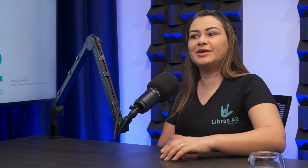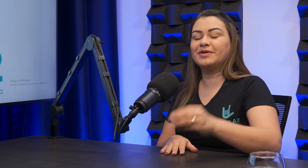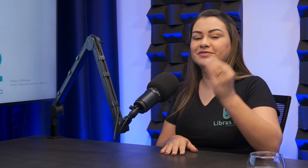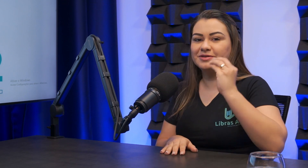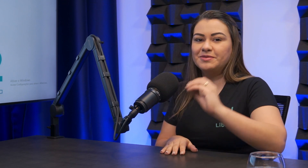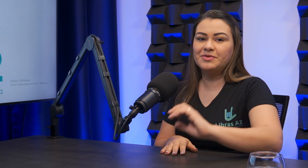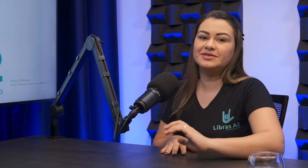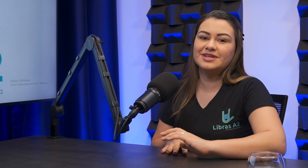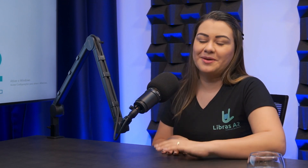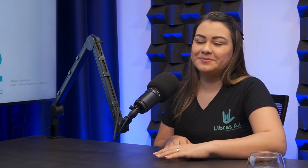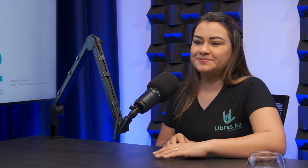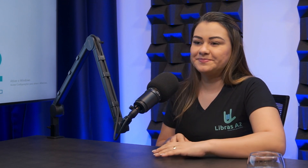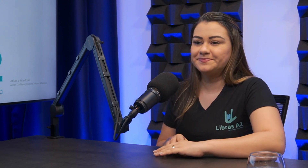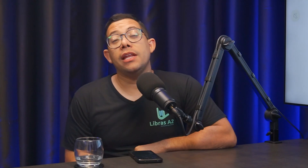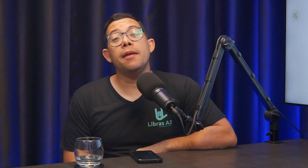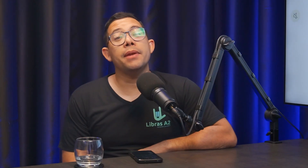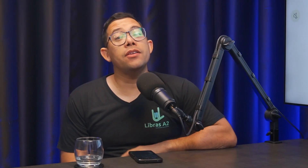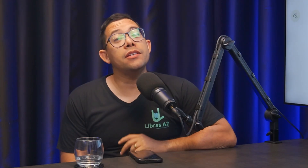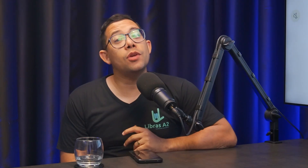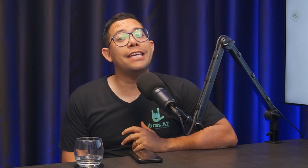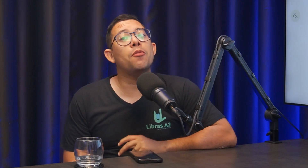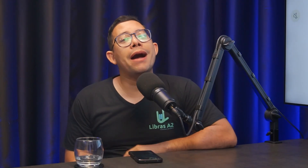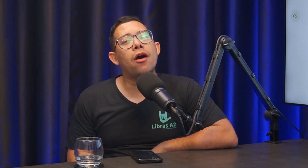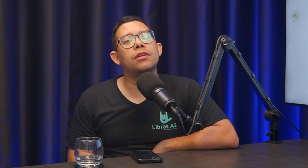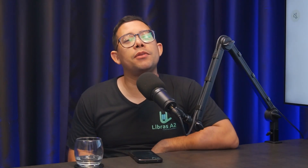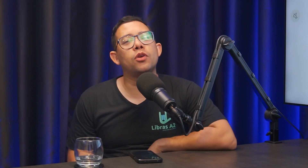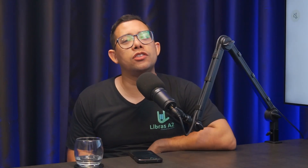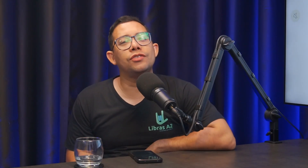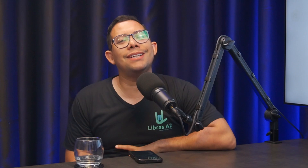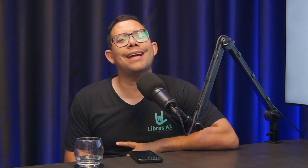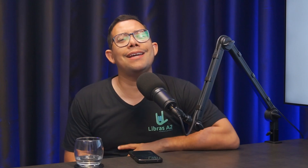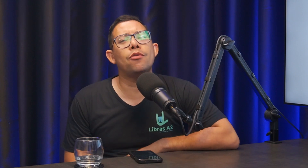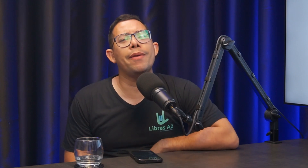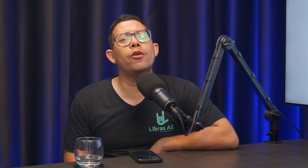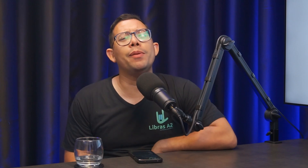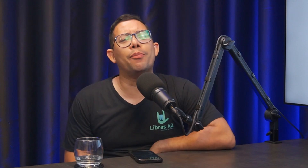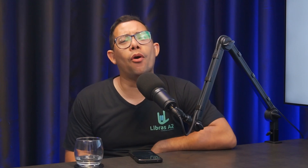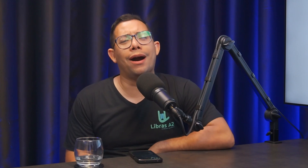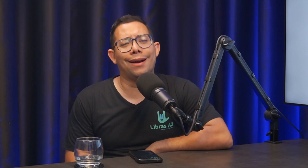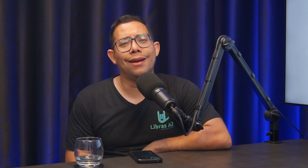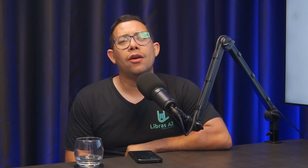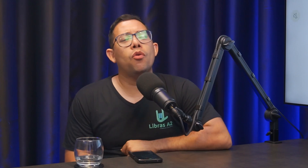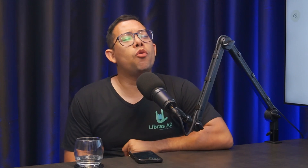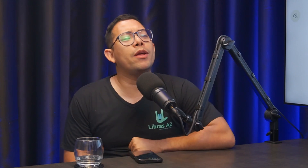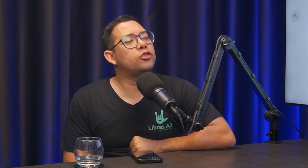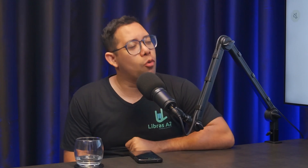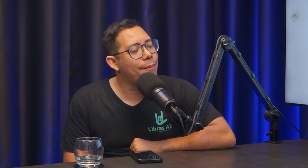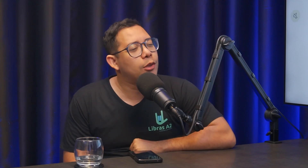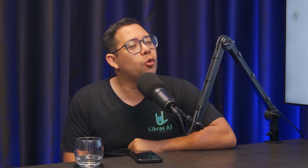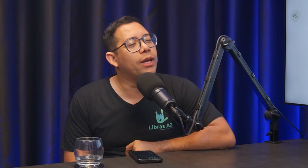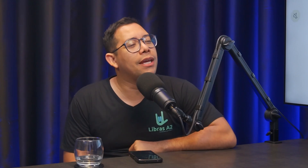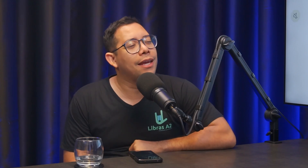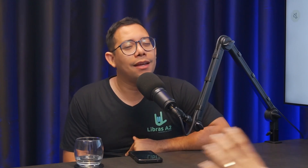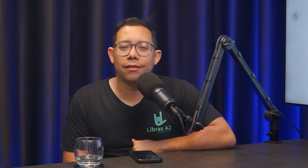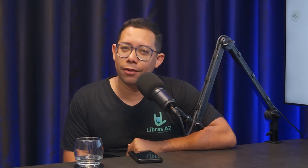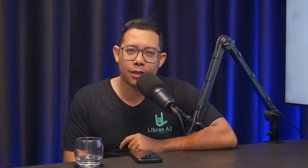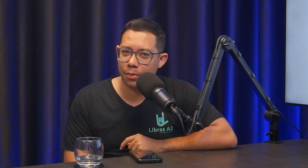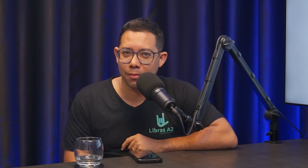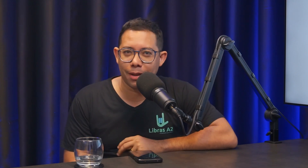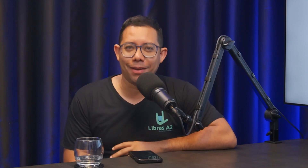para você memorizar. É isso aí. Lembrando que isso aqui é uma aula, tá, pessoal? Se você tá aí comendo pipoca ou comendo seu amendoim aí, não tem problema.